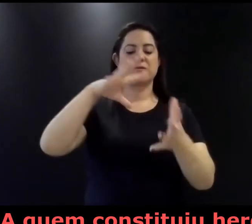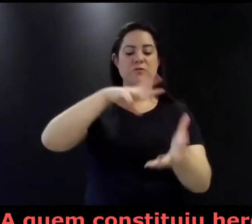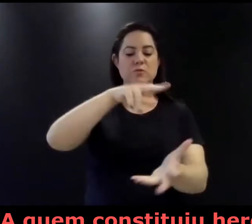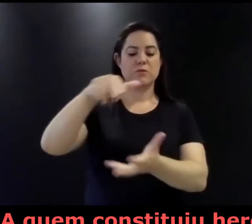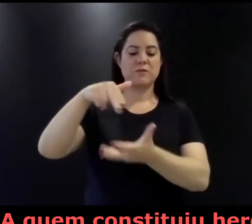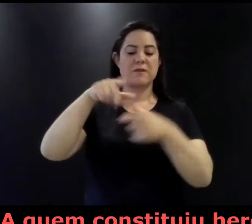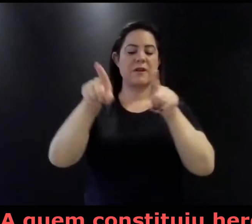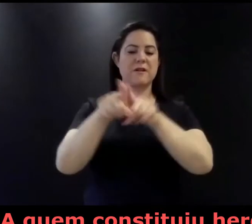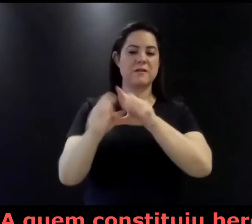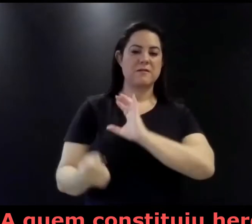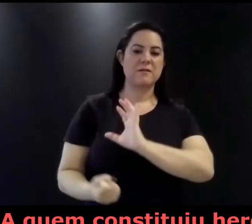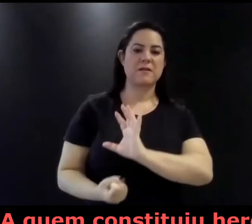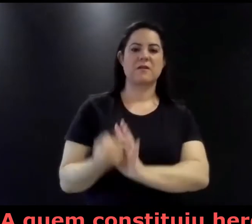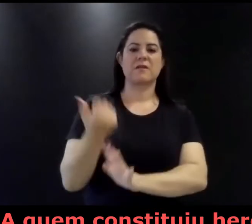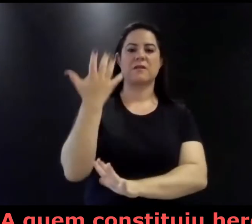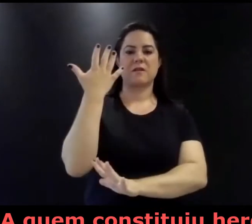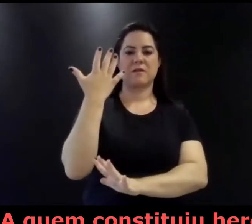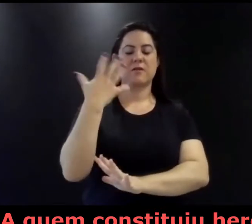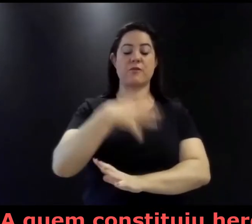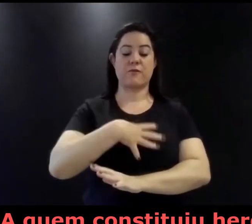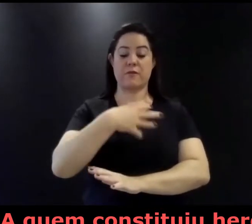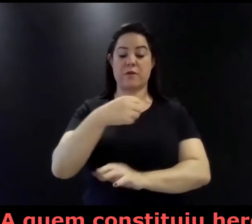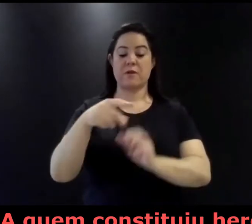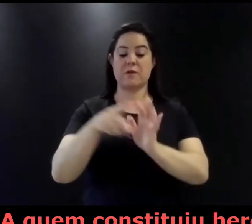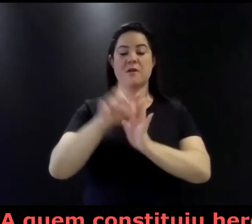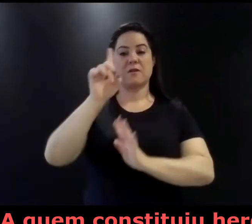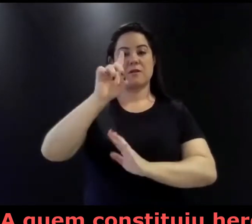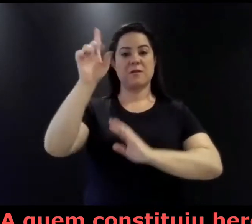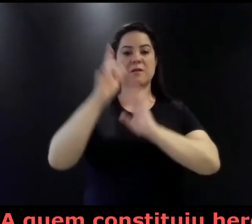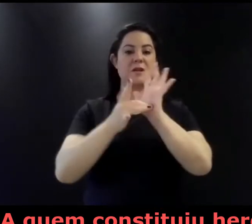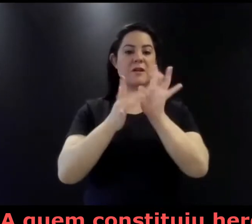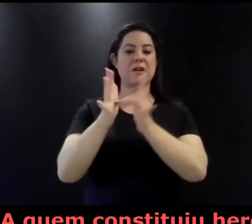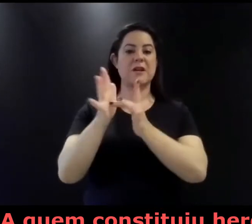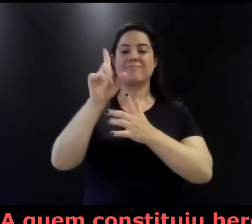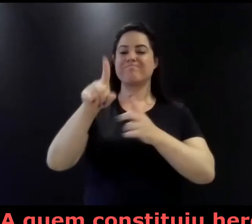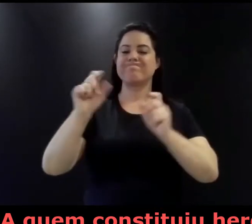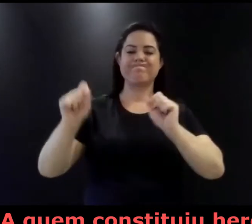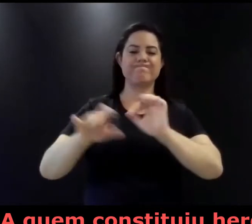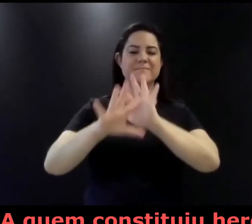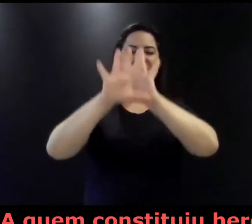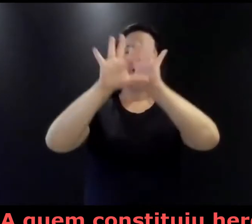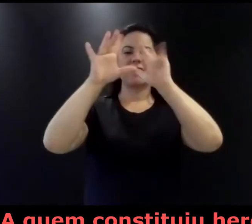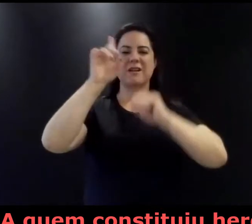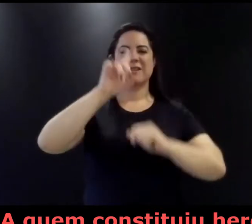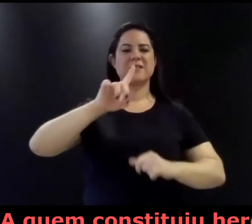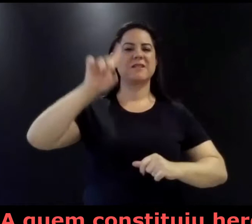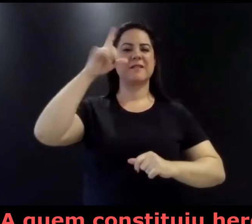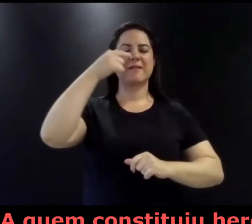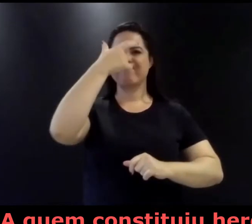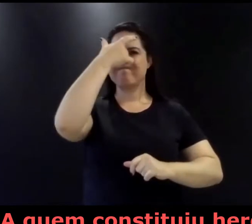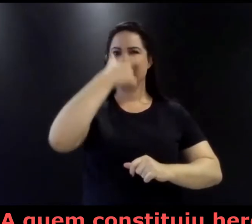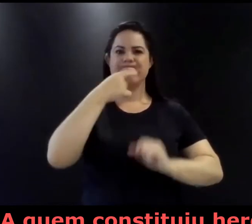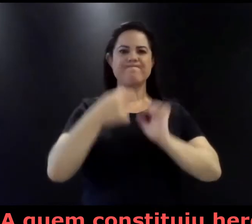Filho é o resplendor da glória de Deus e a expressão exata do seu ser.